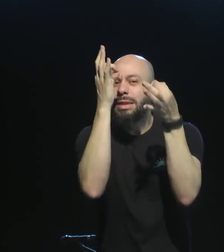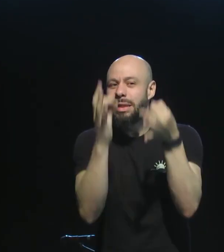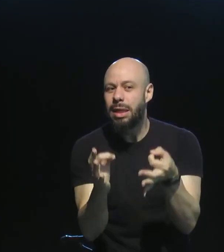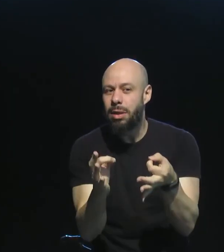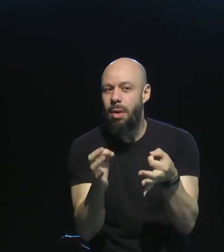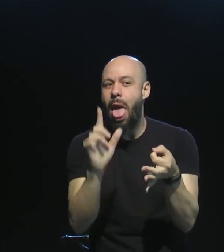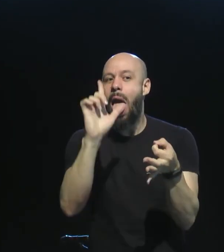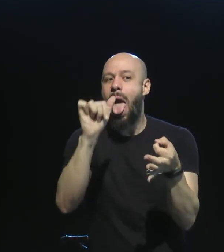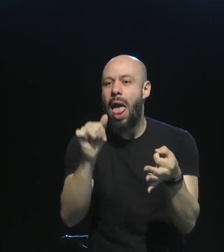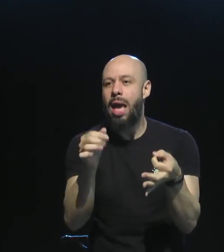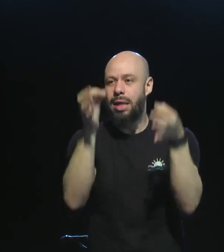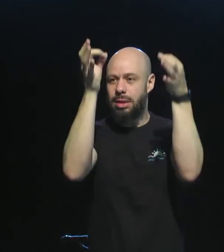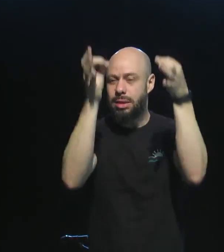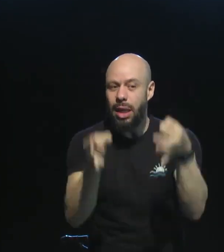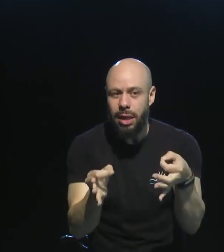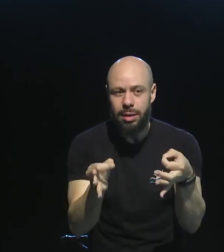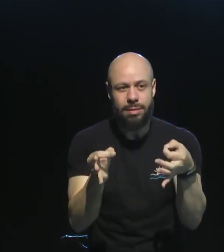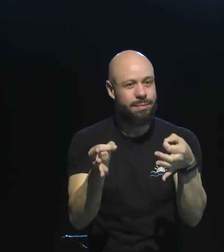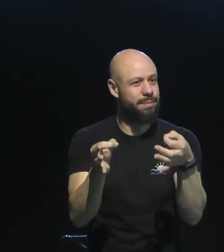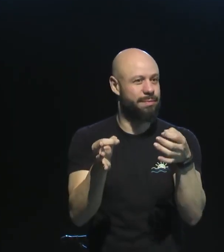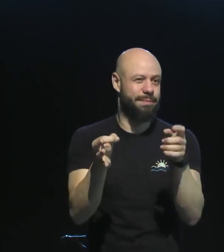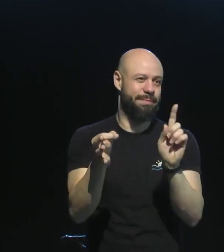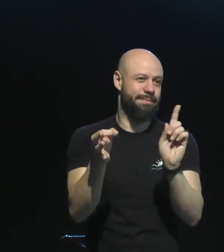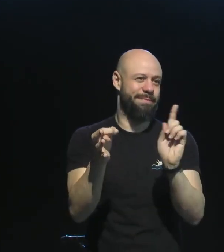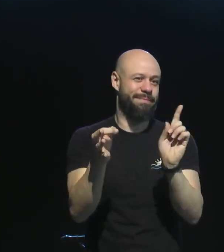não significa que esteja certo.